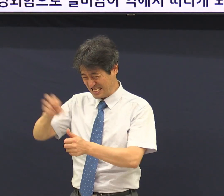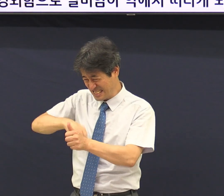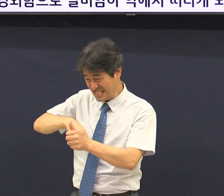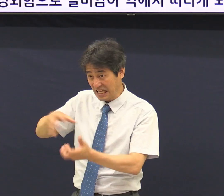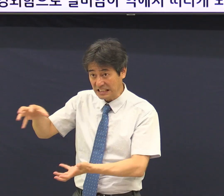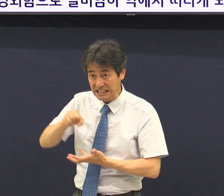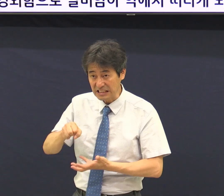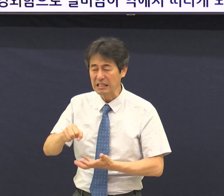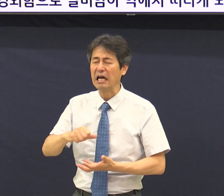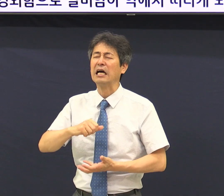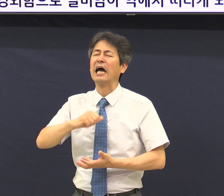내가